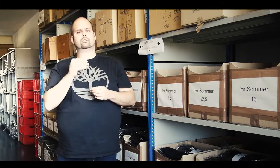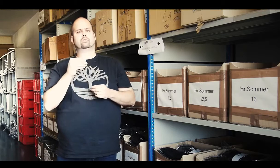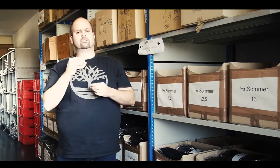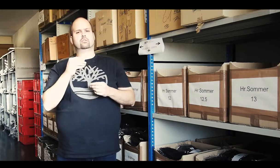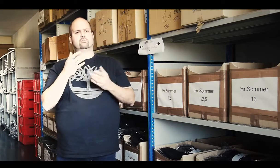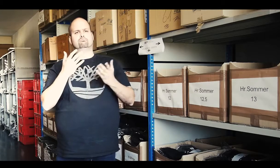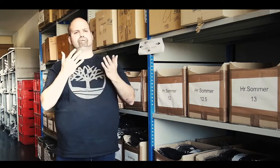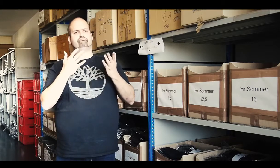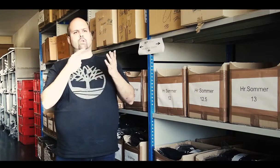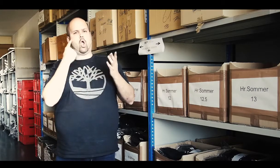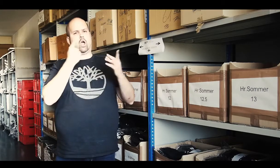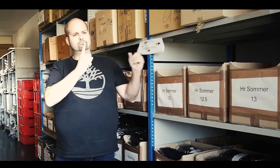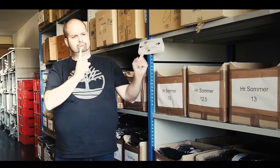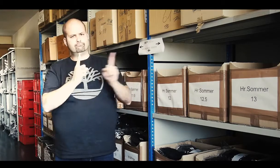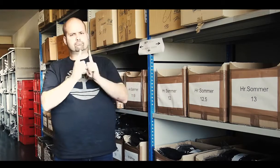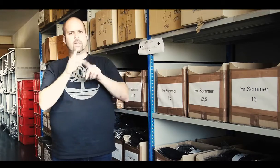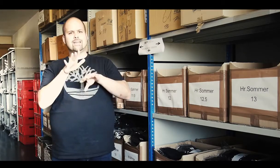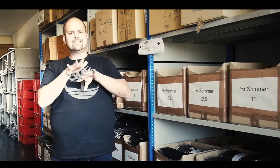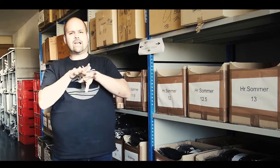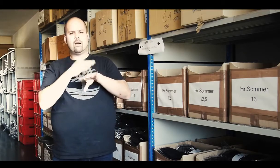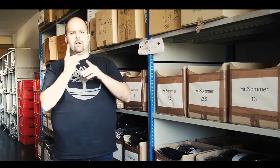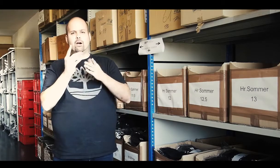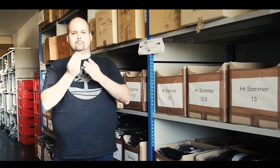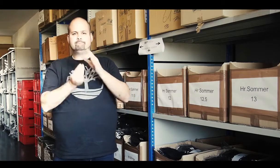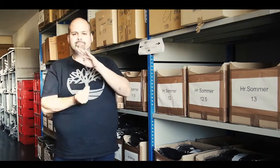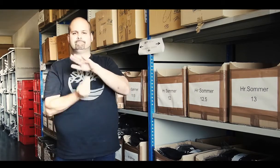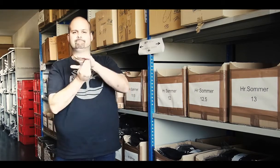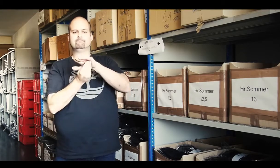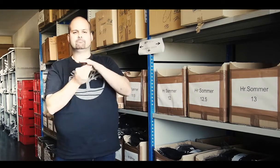Punkt finde ich Sensibilisierungsarbeit wichtig, gemeinsam mit Hörenden.